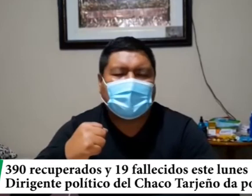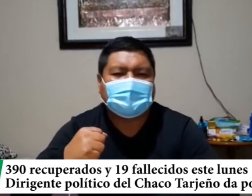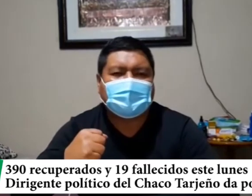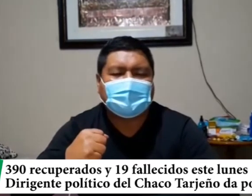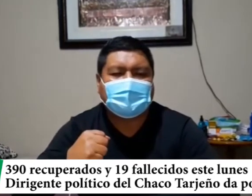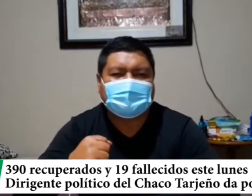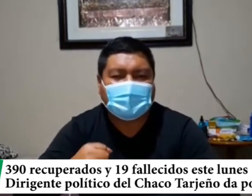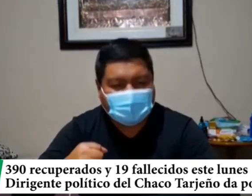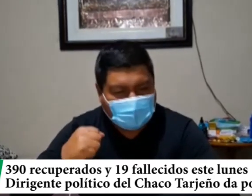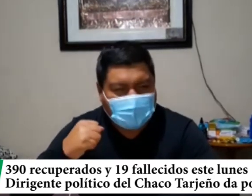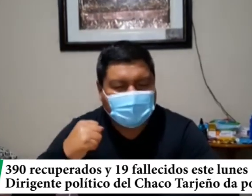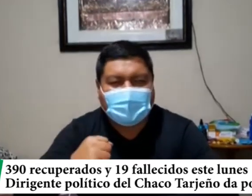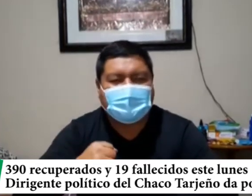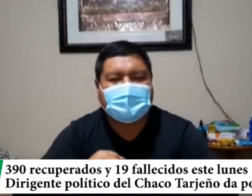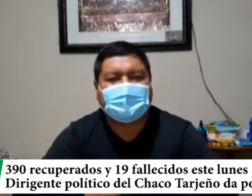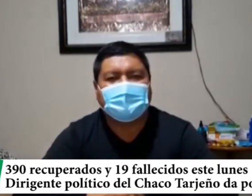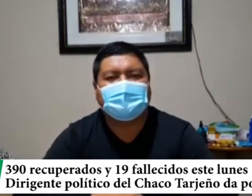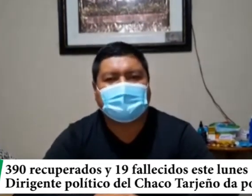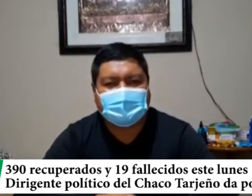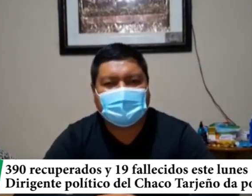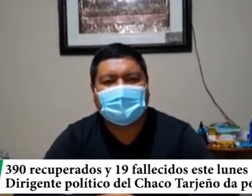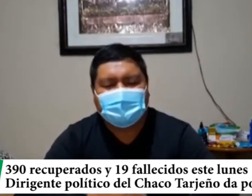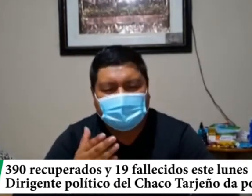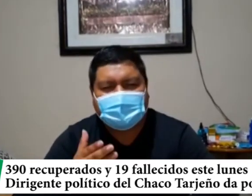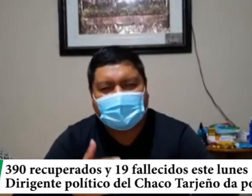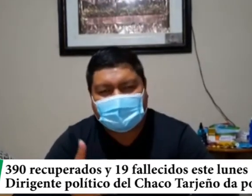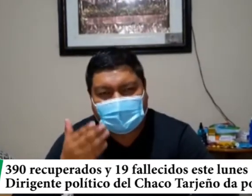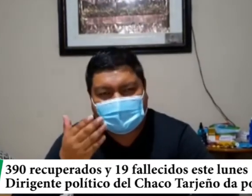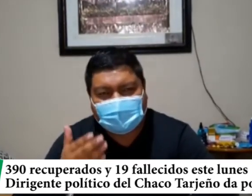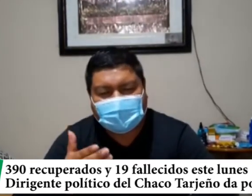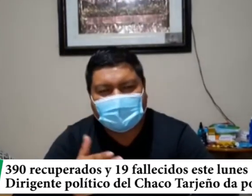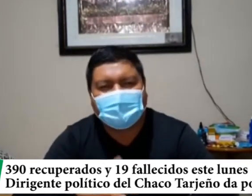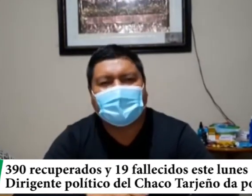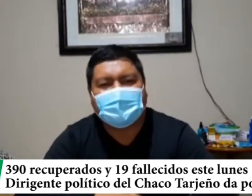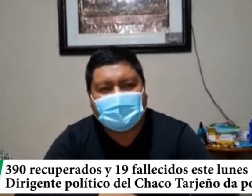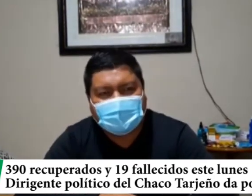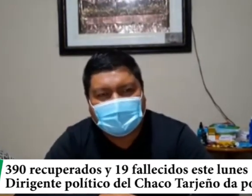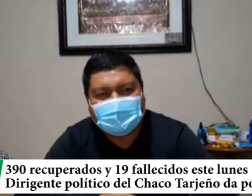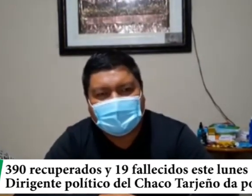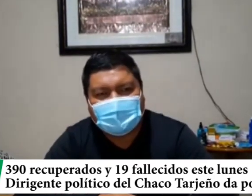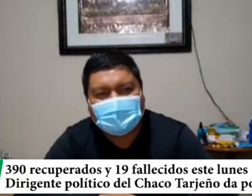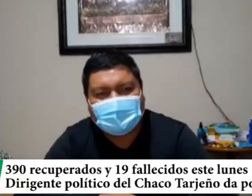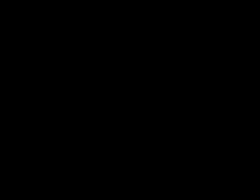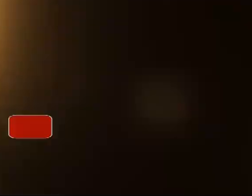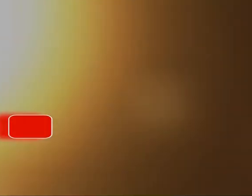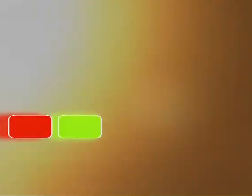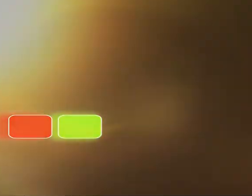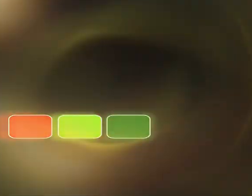vamos a salir de esta. El pueblo chaqueño no se rinde. Muchas gracias y que Dios me lo bendiga.